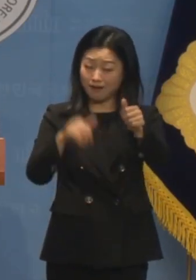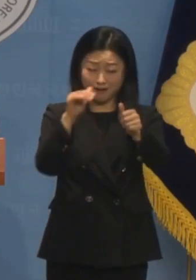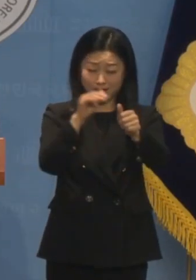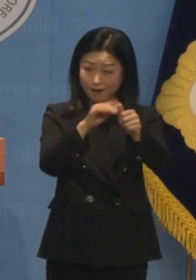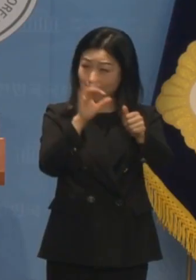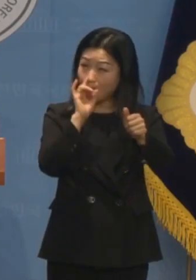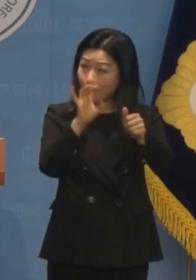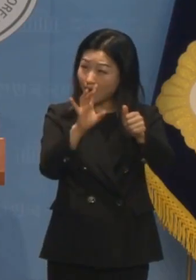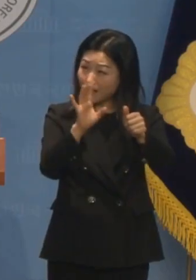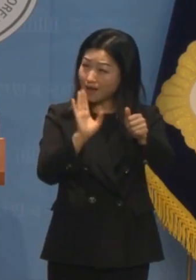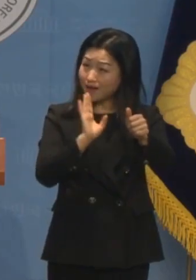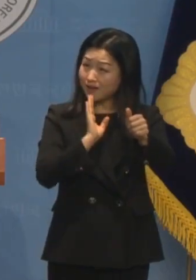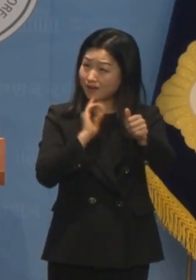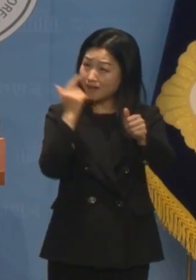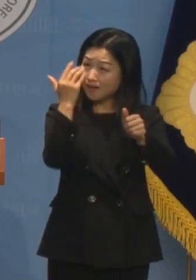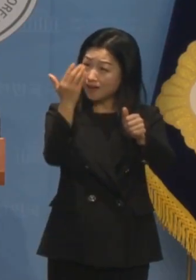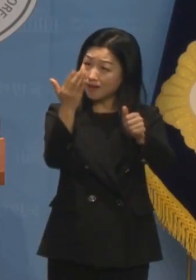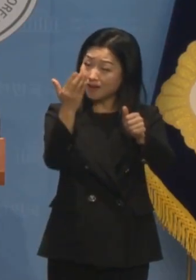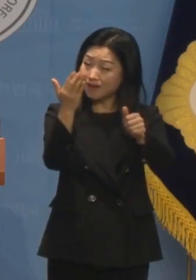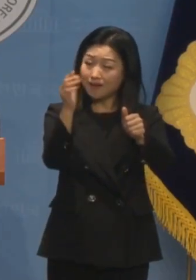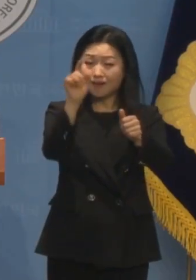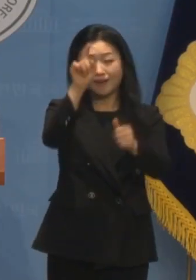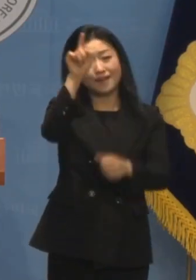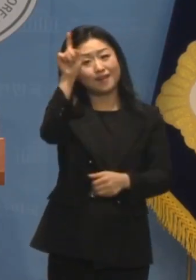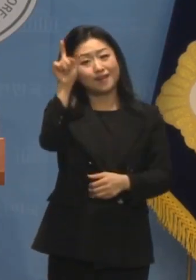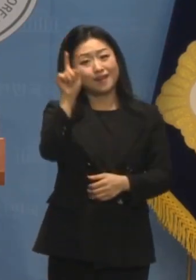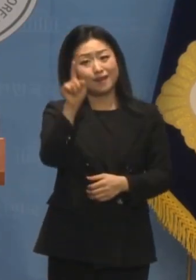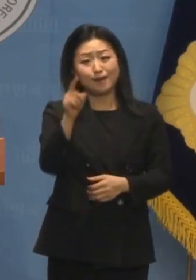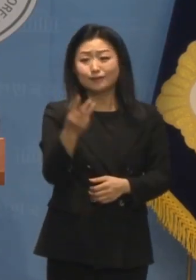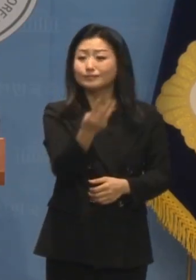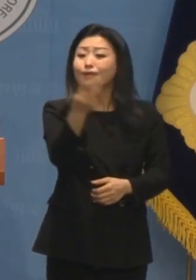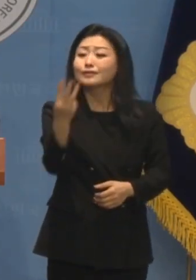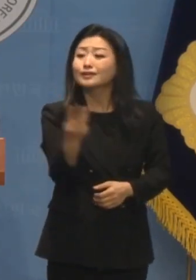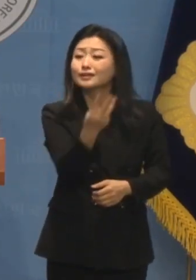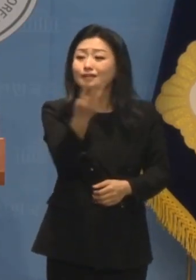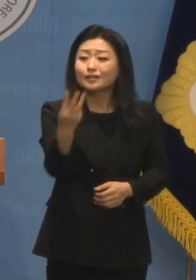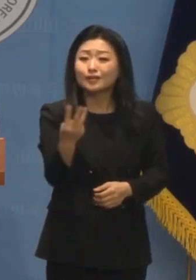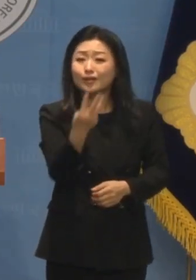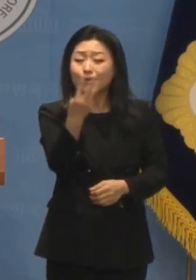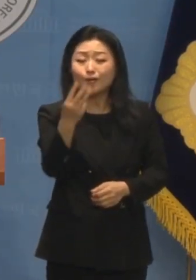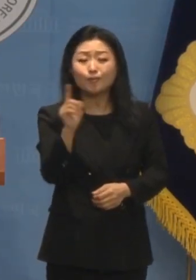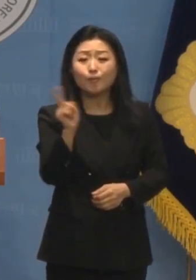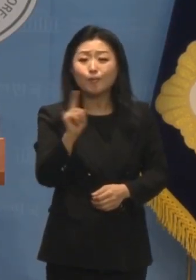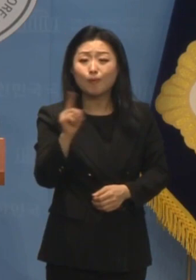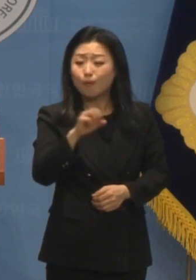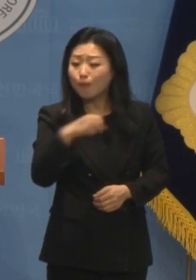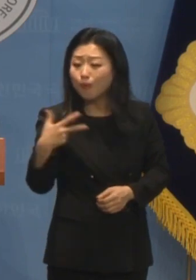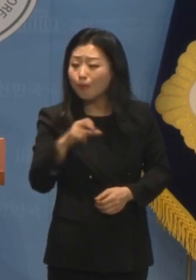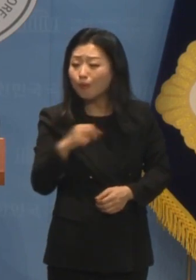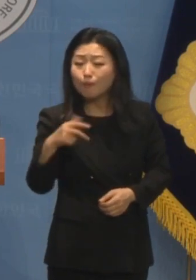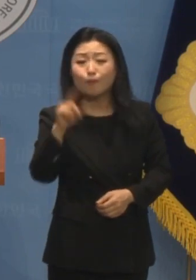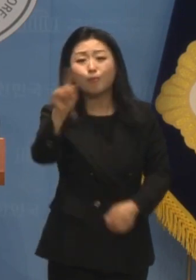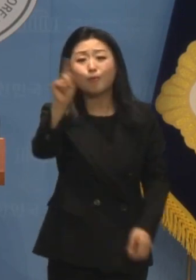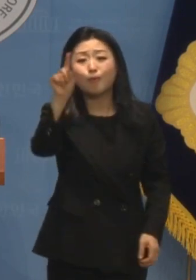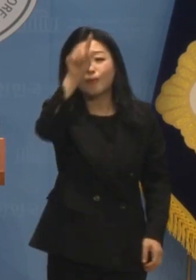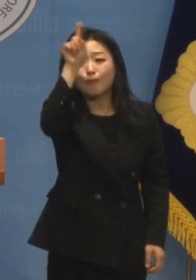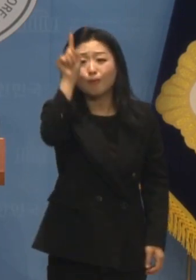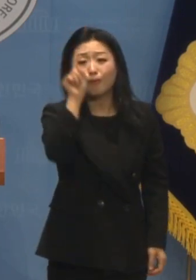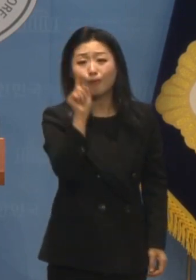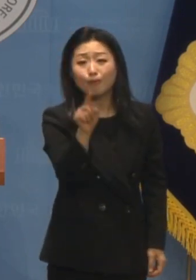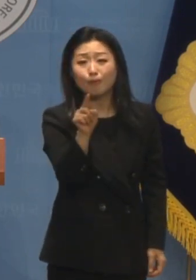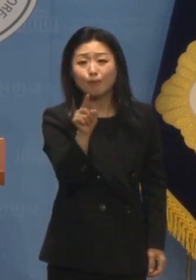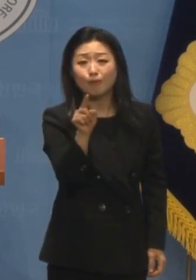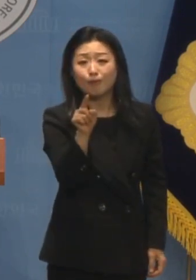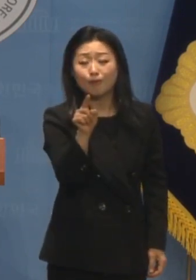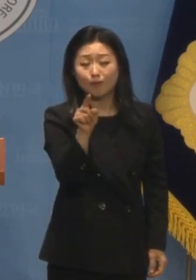안 될 사람입니까 도대체 그 사이에는 무슨 대단한 사연들이 켜켜히 쌓여 있다는